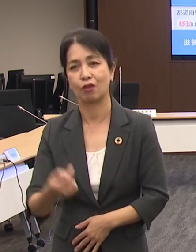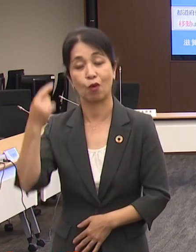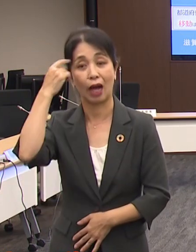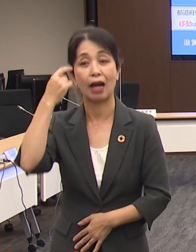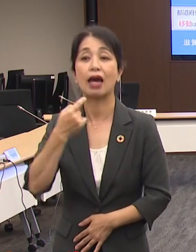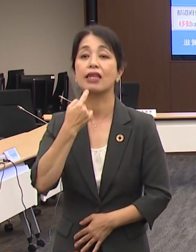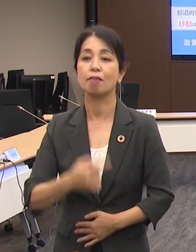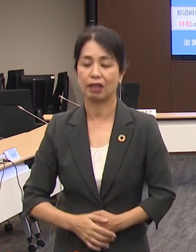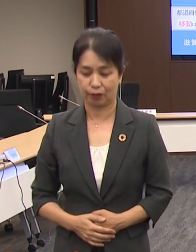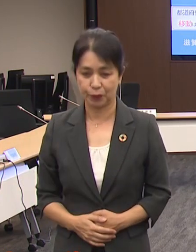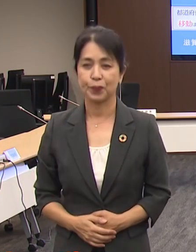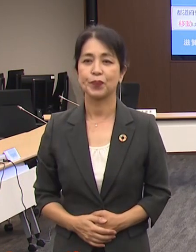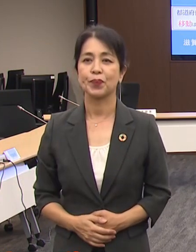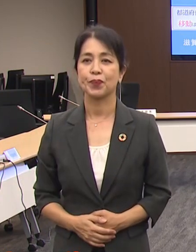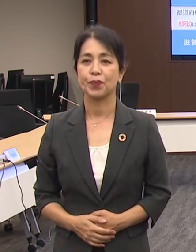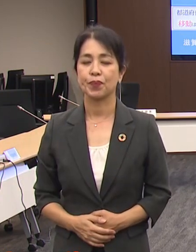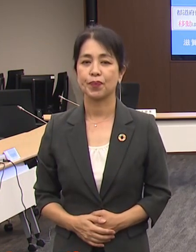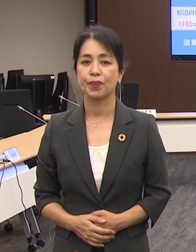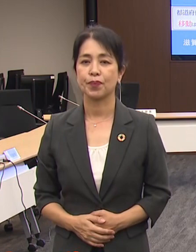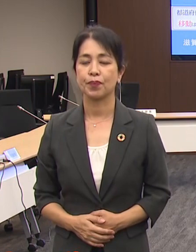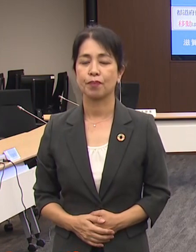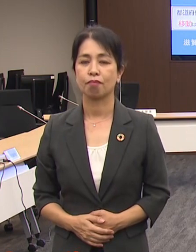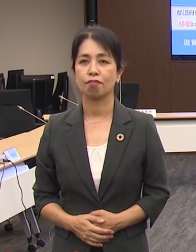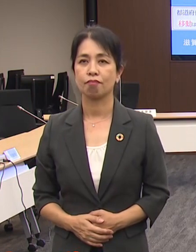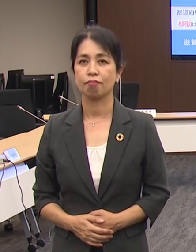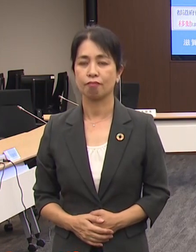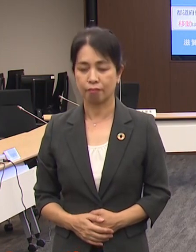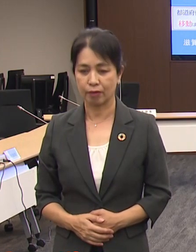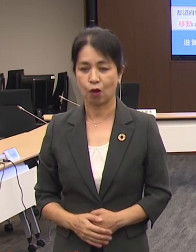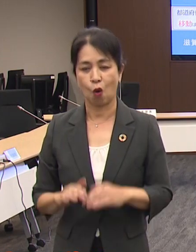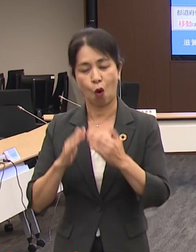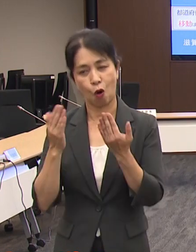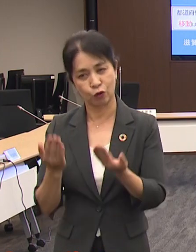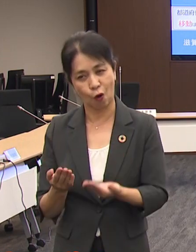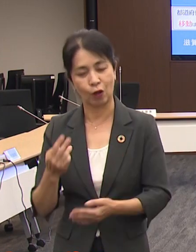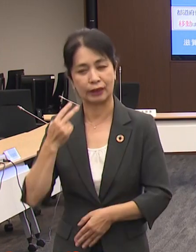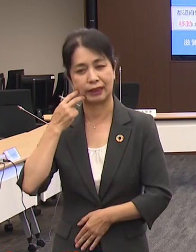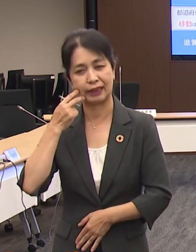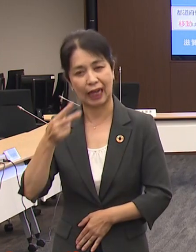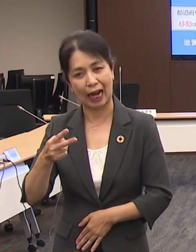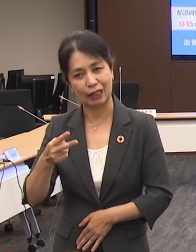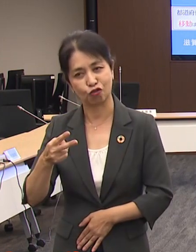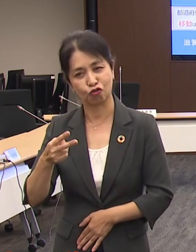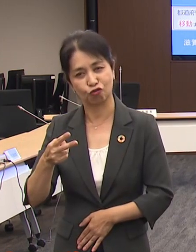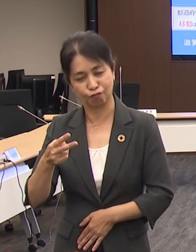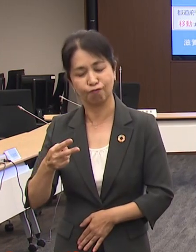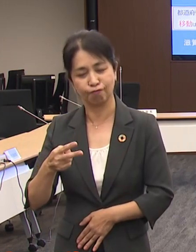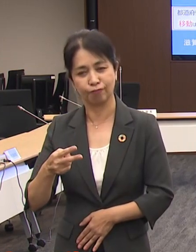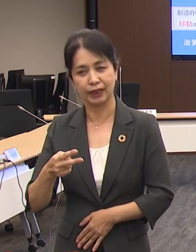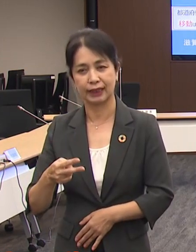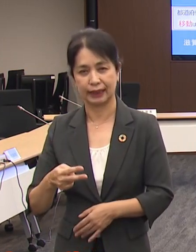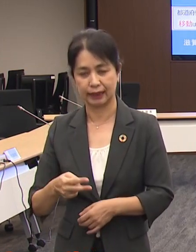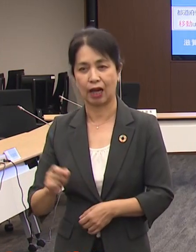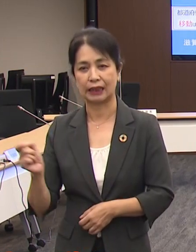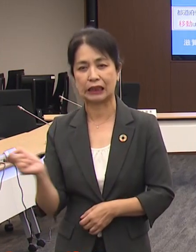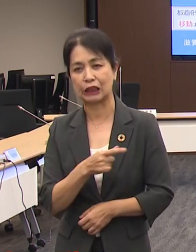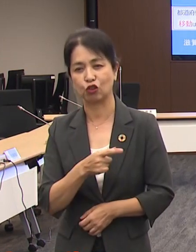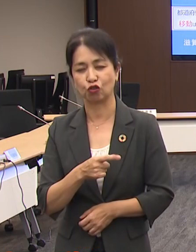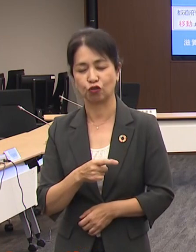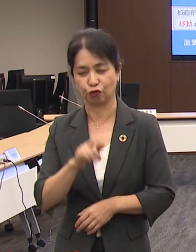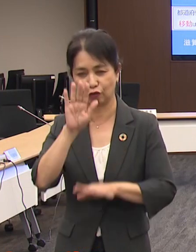たしました。約2ヶ月弱にわたりますこの緊急事